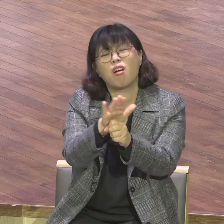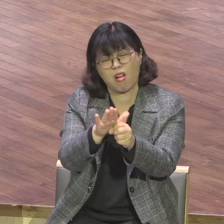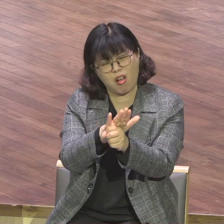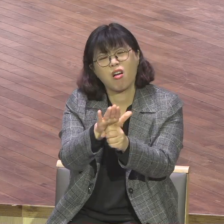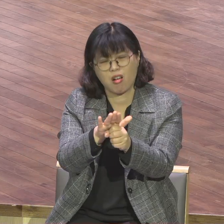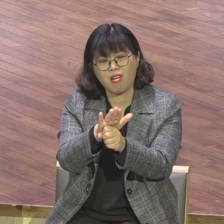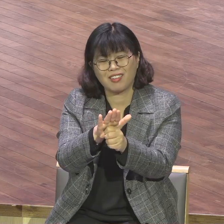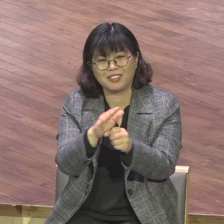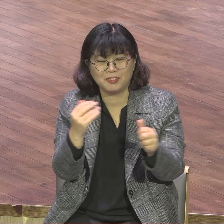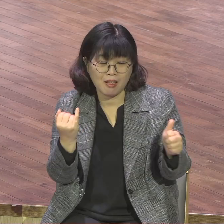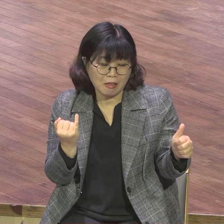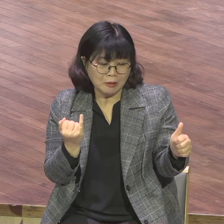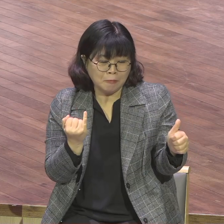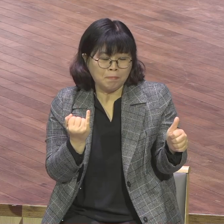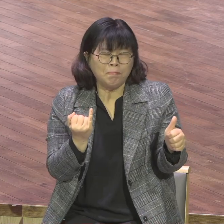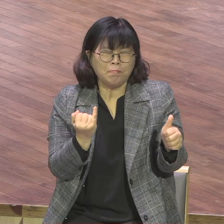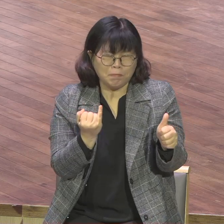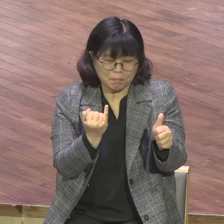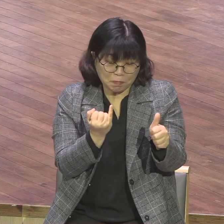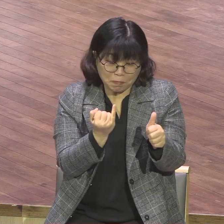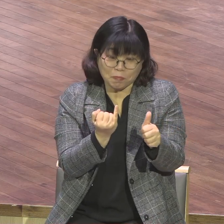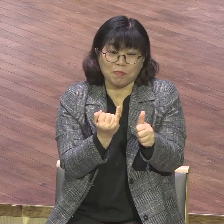그들은 힘들게